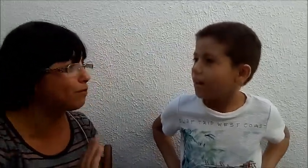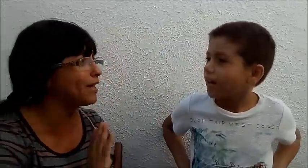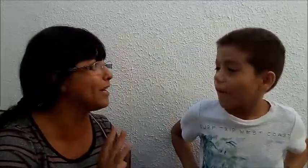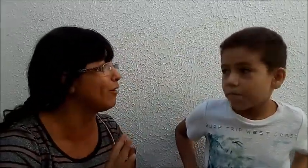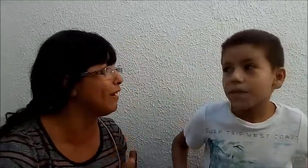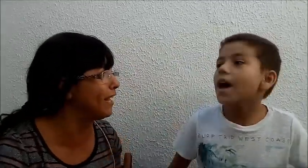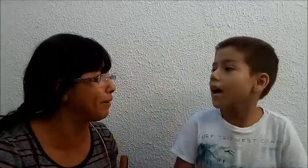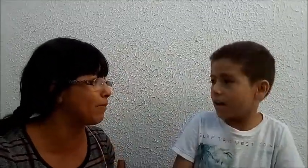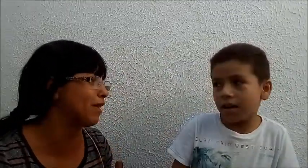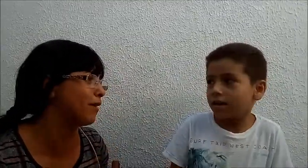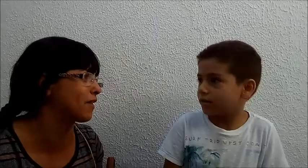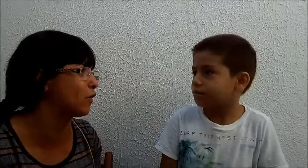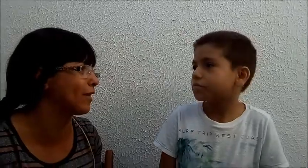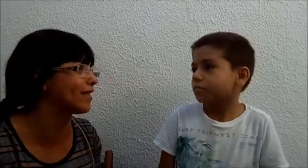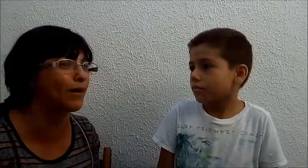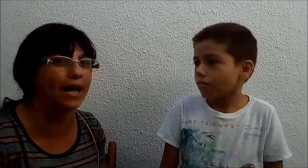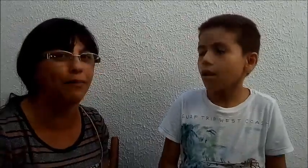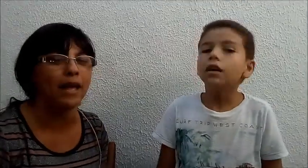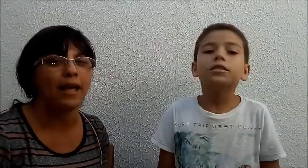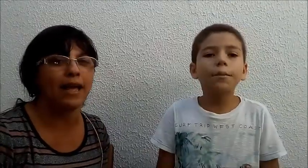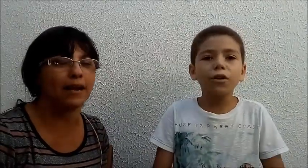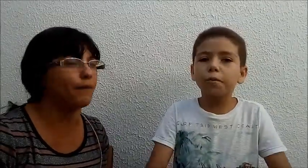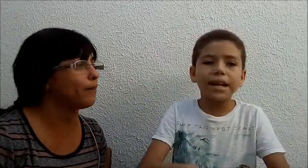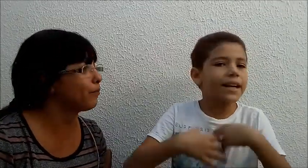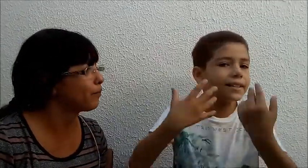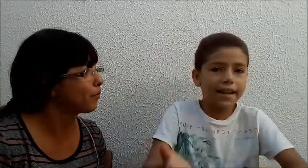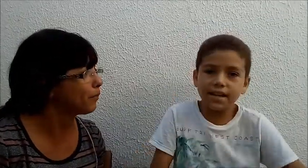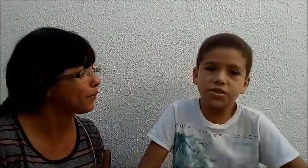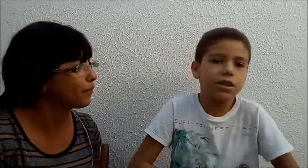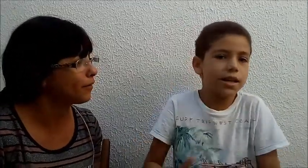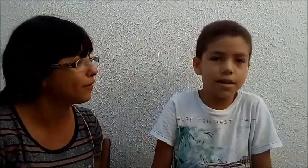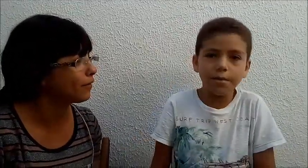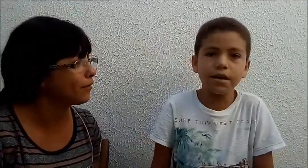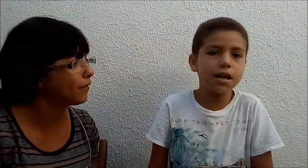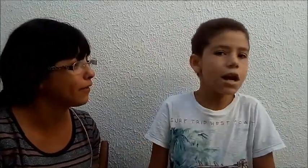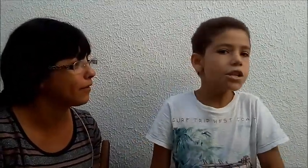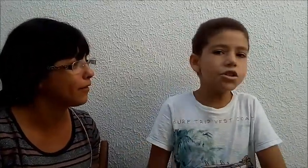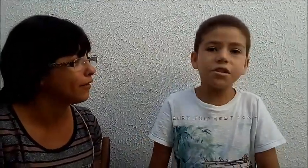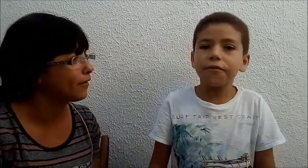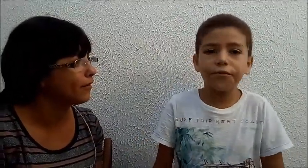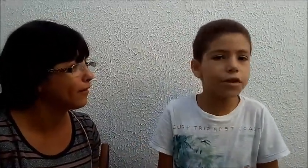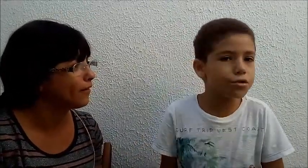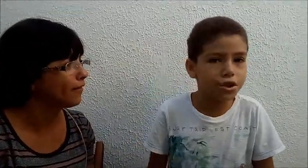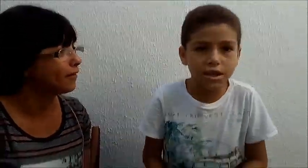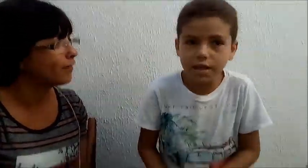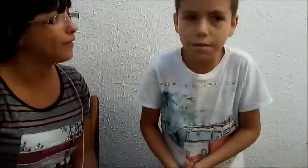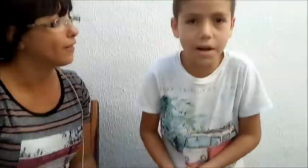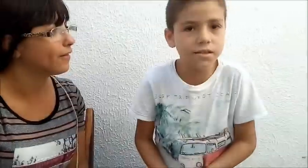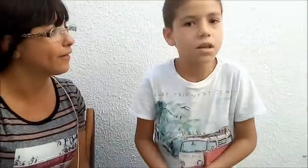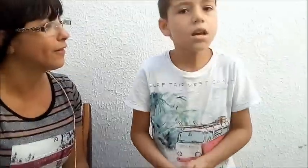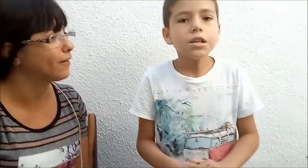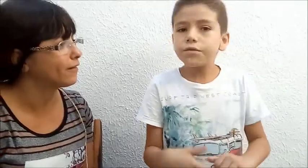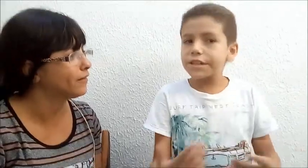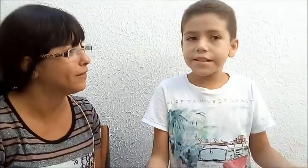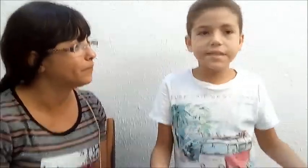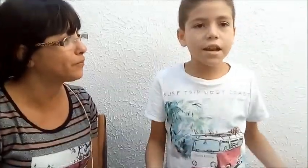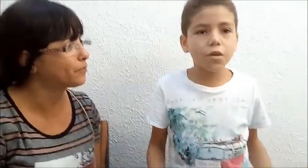explicando Libras com as pessoas, não é? Também com brincadeiras de Libras, desafio de Libras, se vocês quiserem